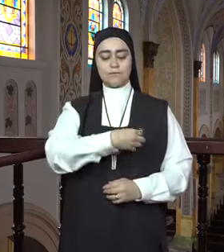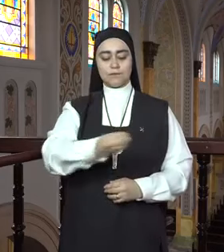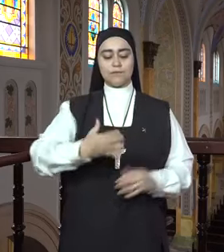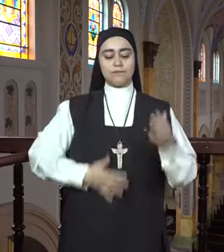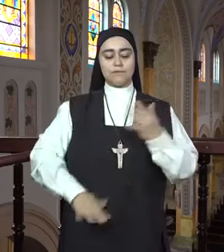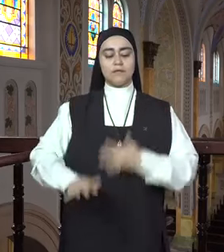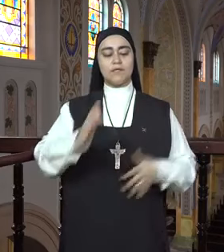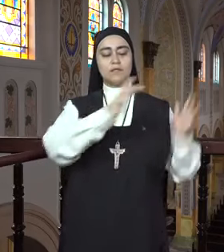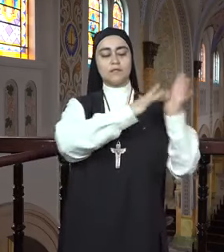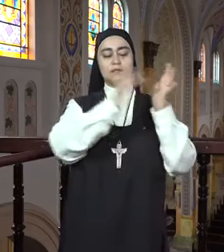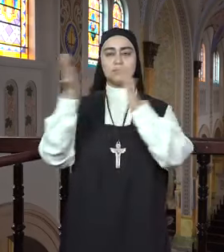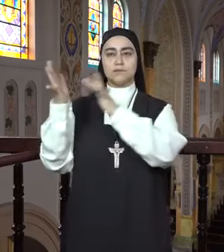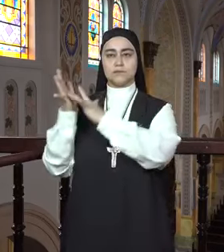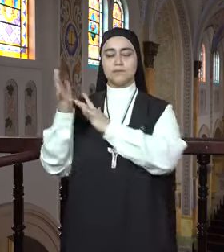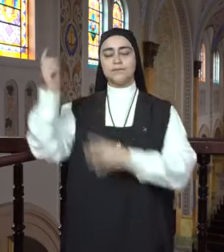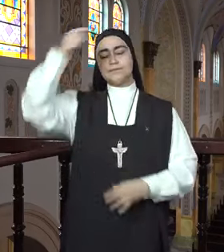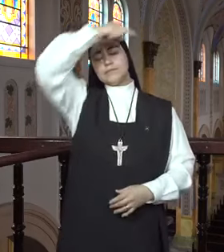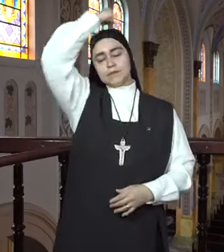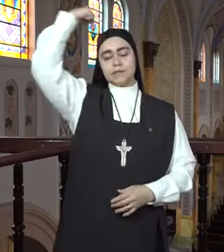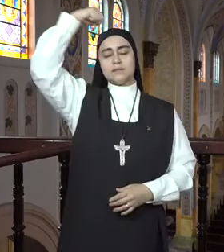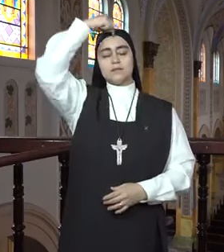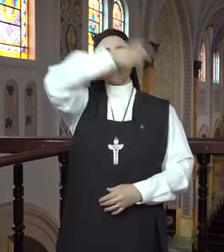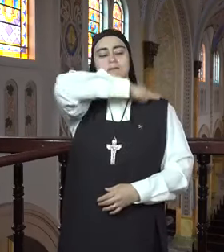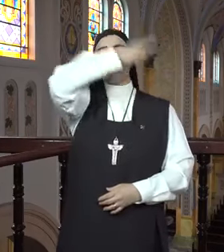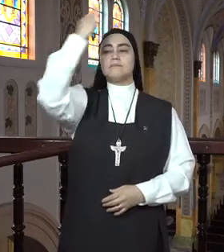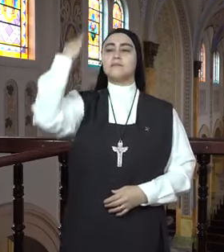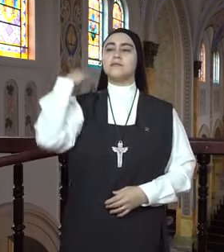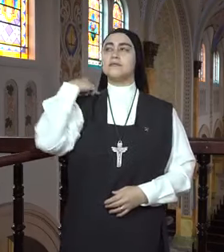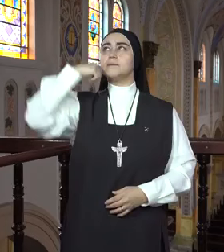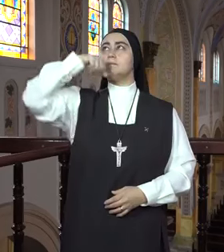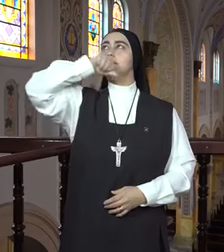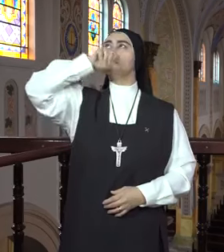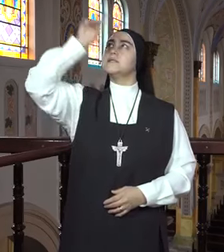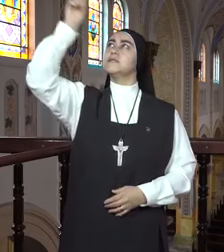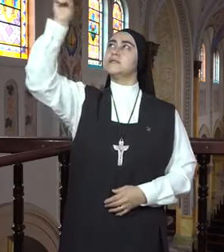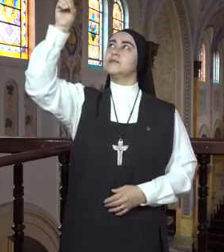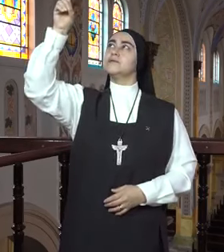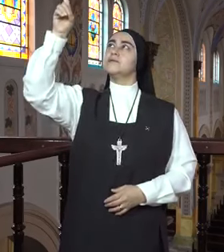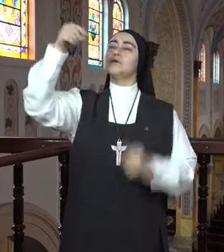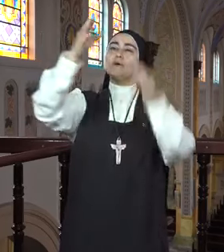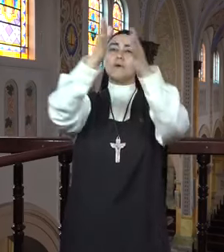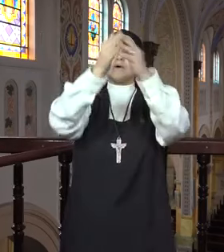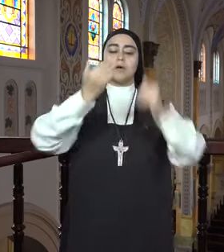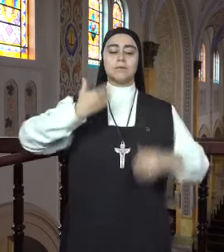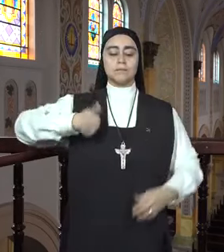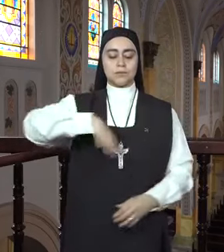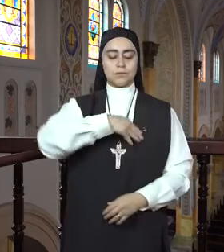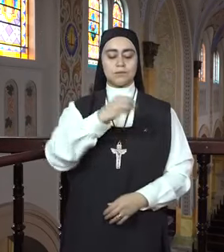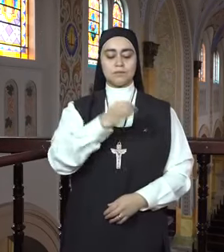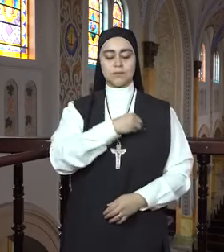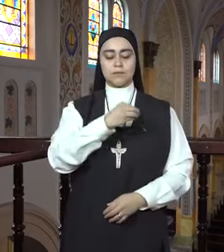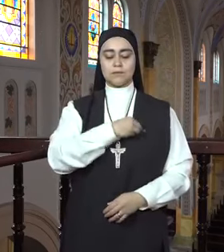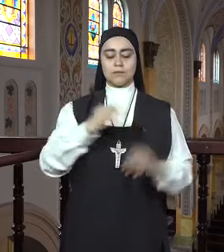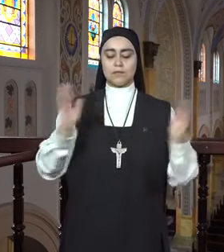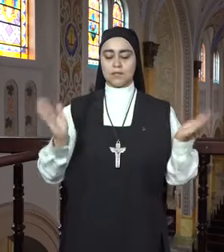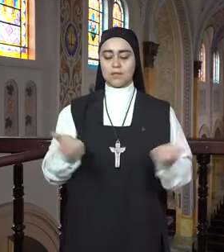vosso ventre, Jesus. Santa Maria, Mãe de Deus, rogai por nós, pecadores, agora e